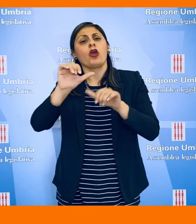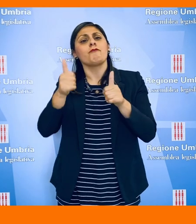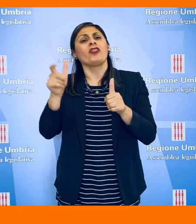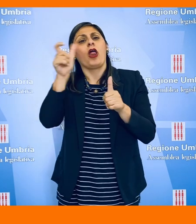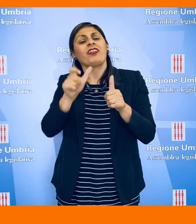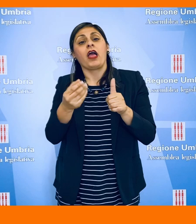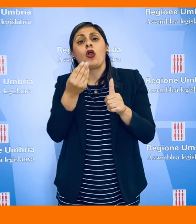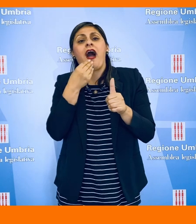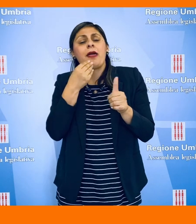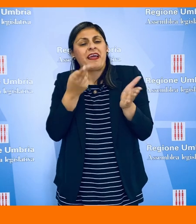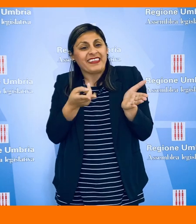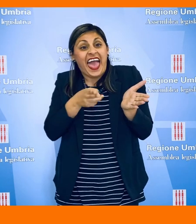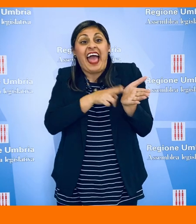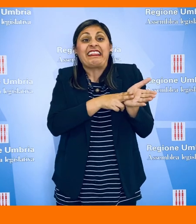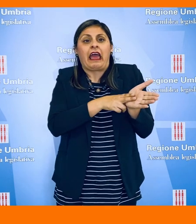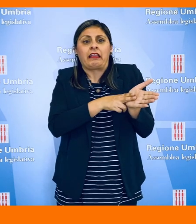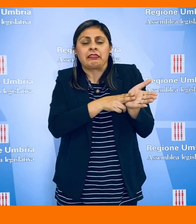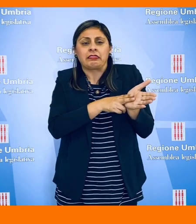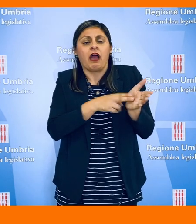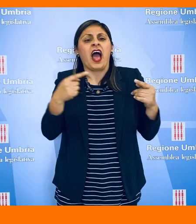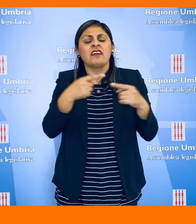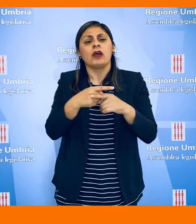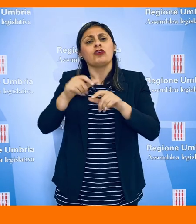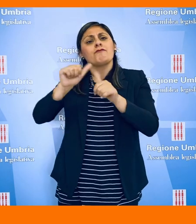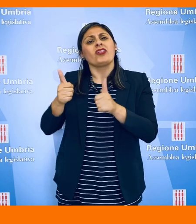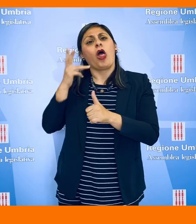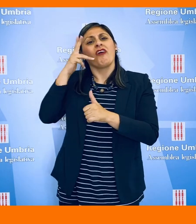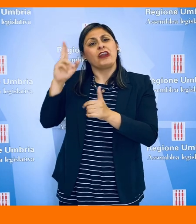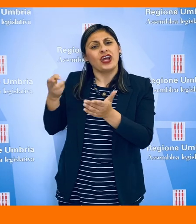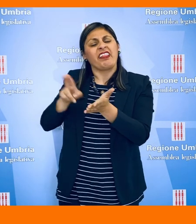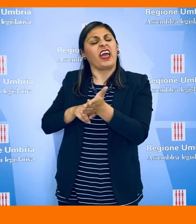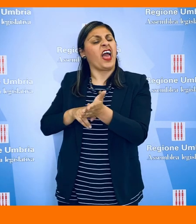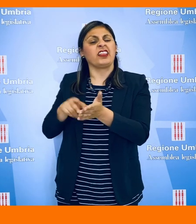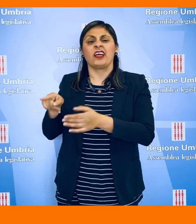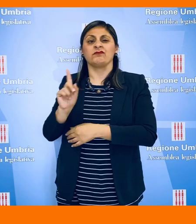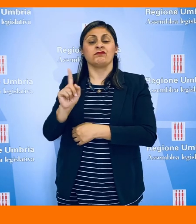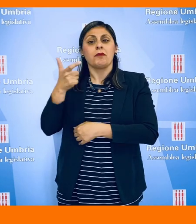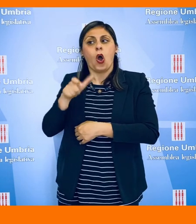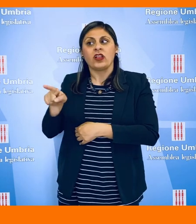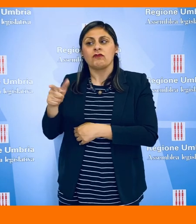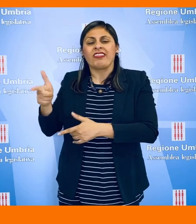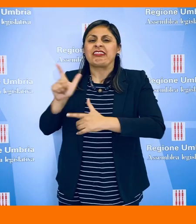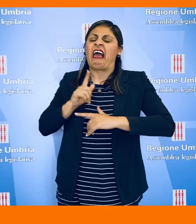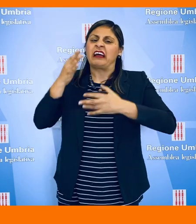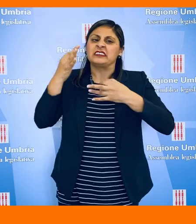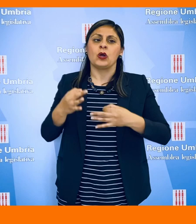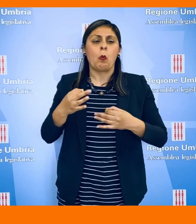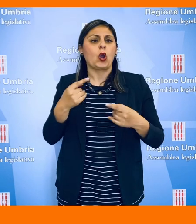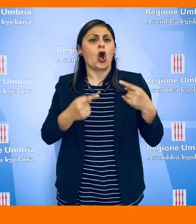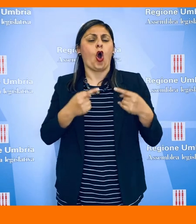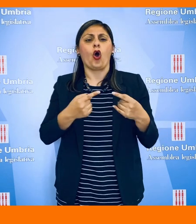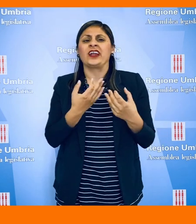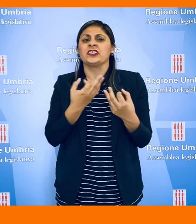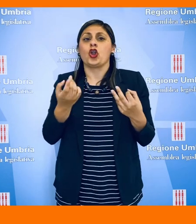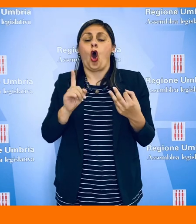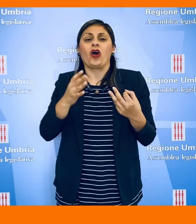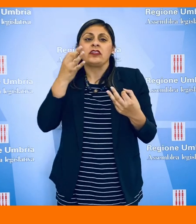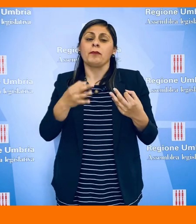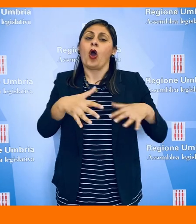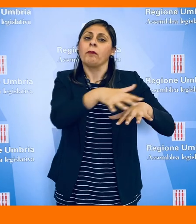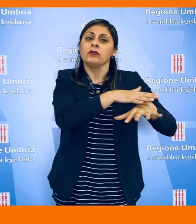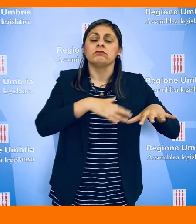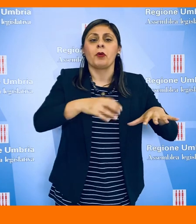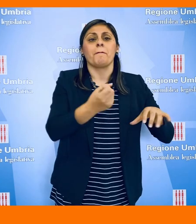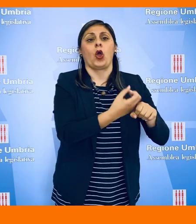degli alimenti e a contrastare il modello francese ritenuto idoneo a produrre una concorrenza sleale nei confronti dei nostri